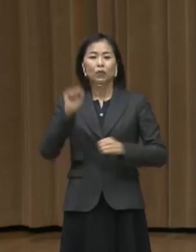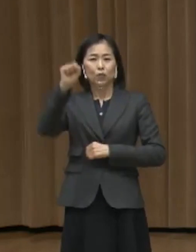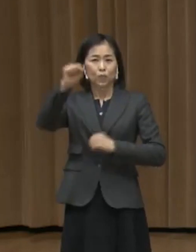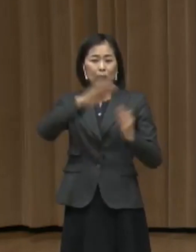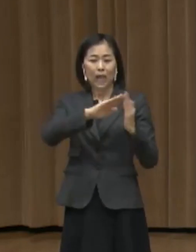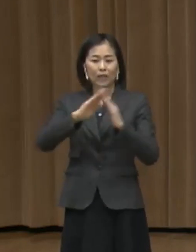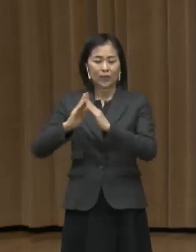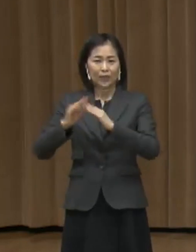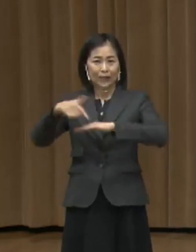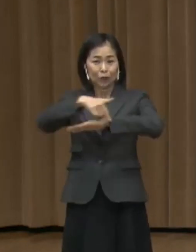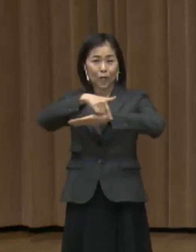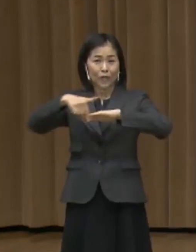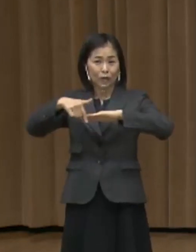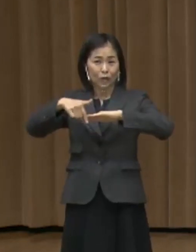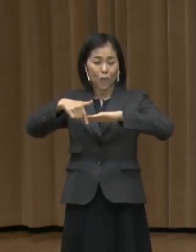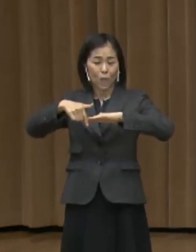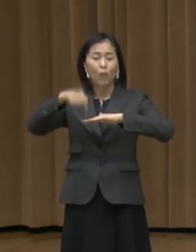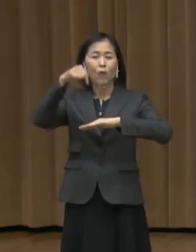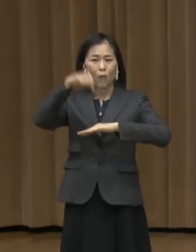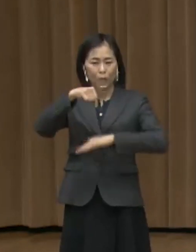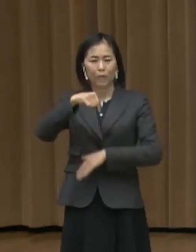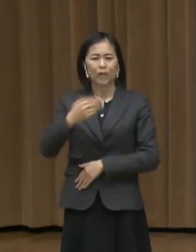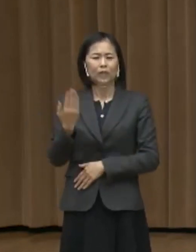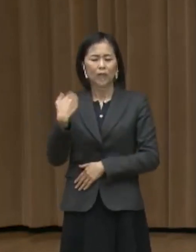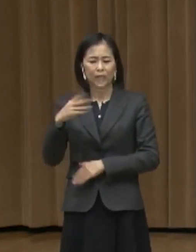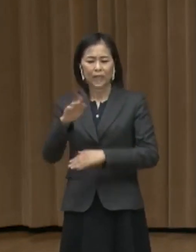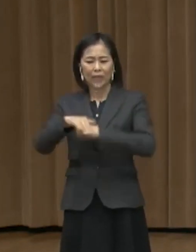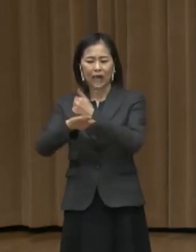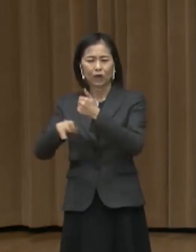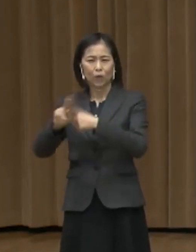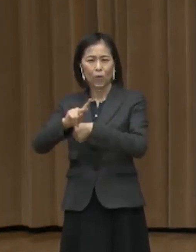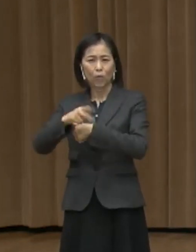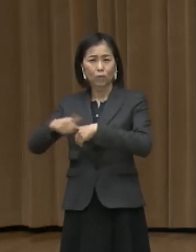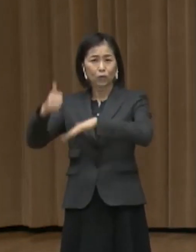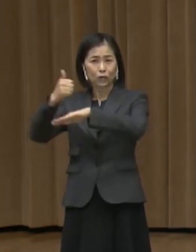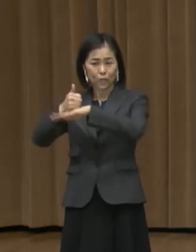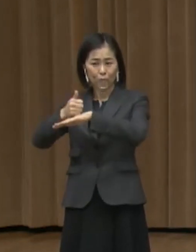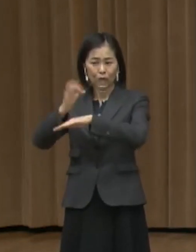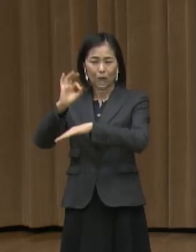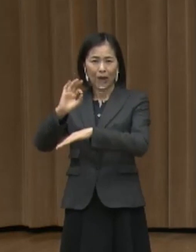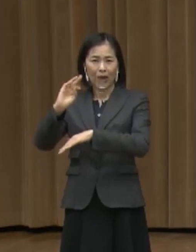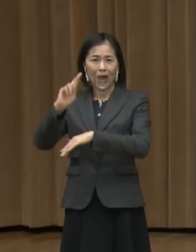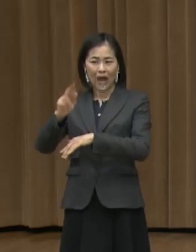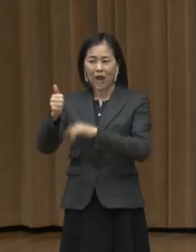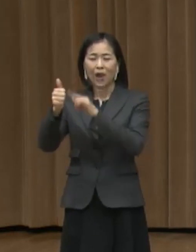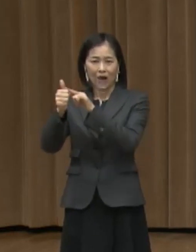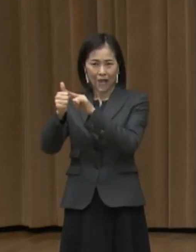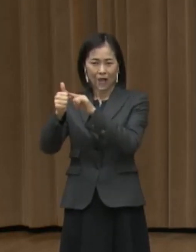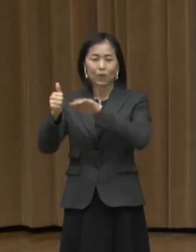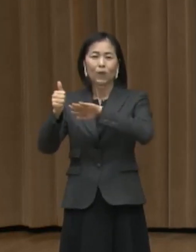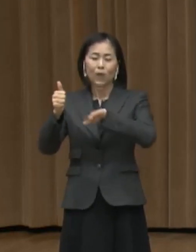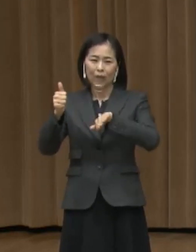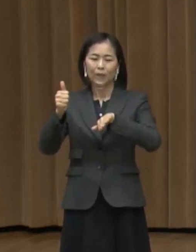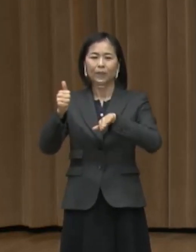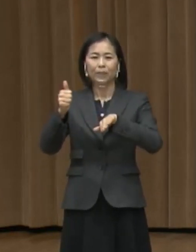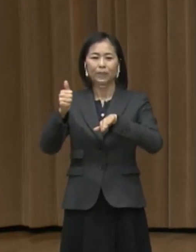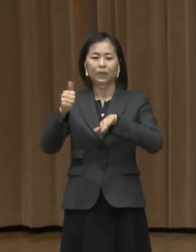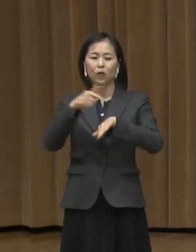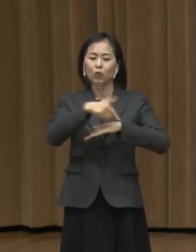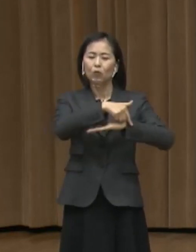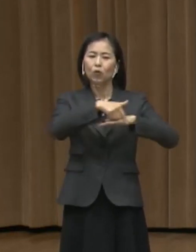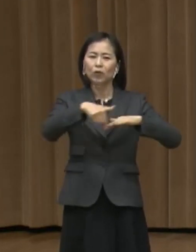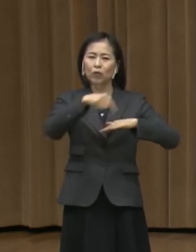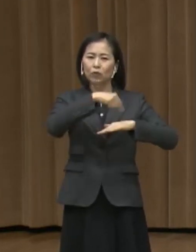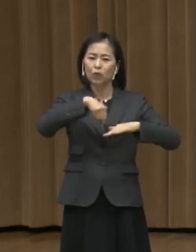進です。ここでは先ほど申し上げた環境部長のメラについては申し上げましたが、この埼玉版スーパーシティプロジェク